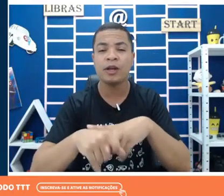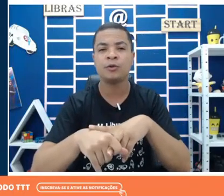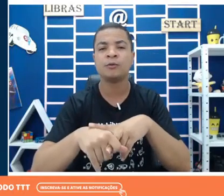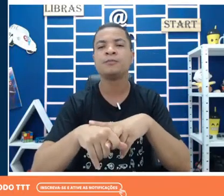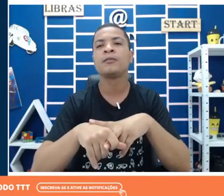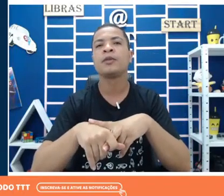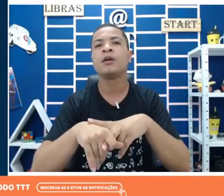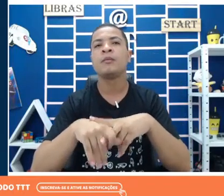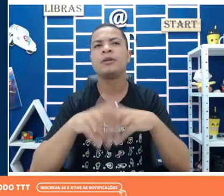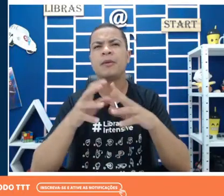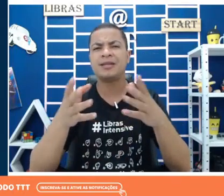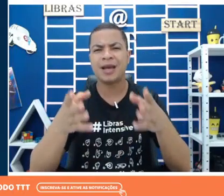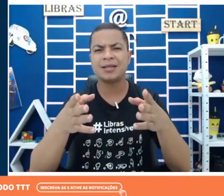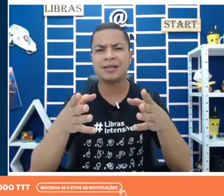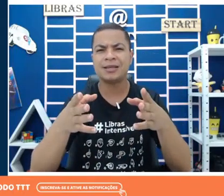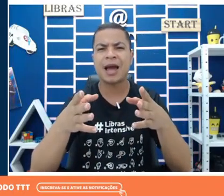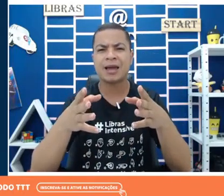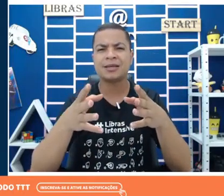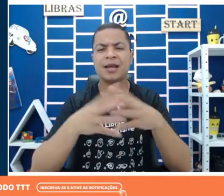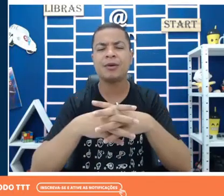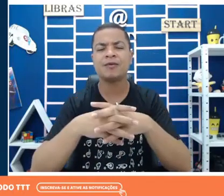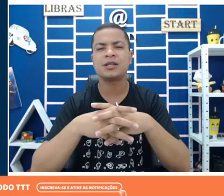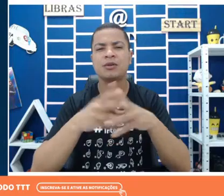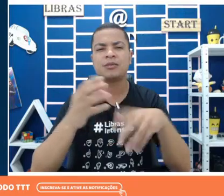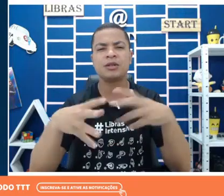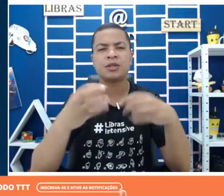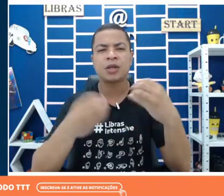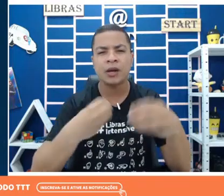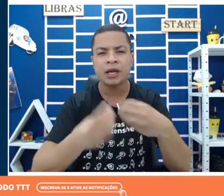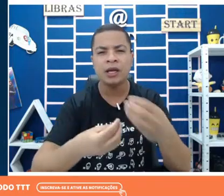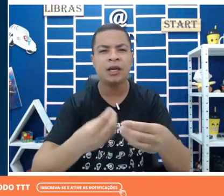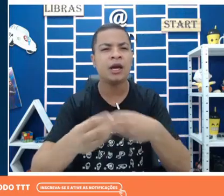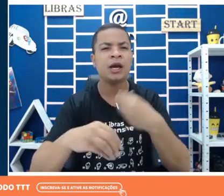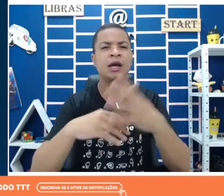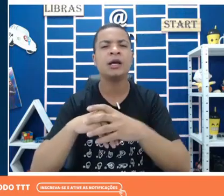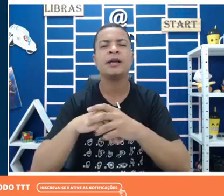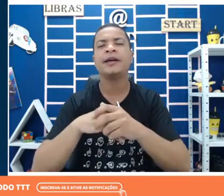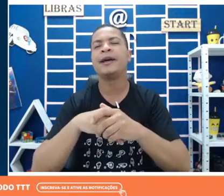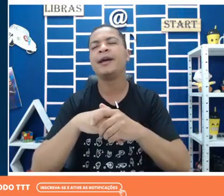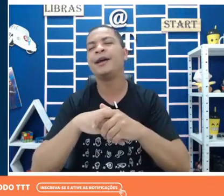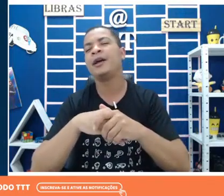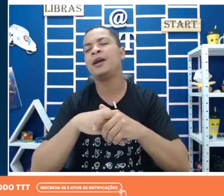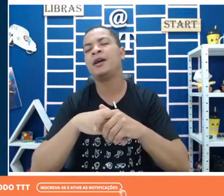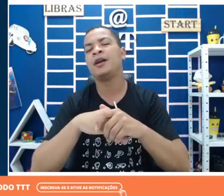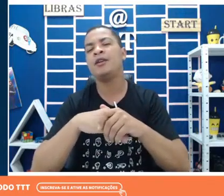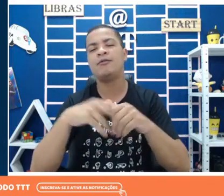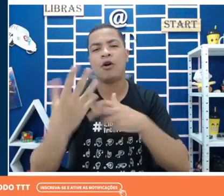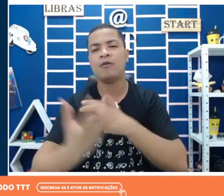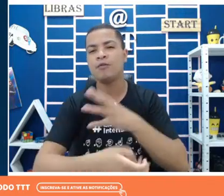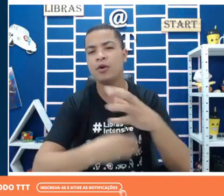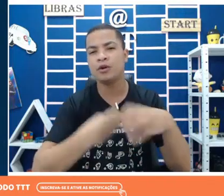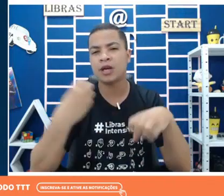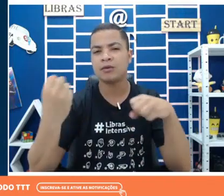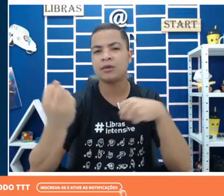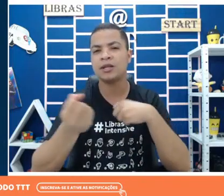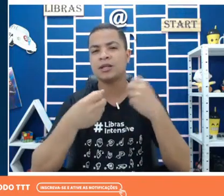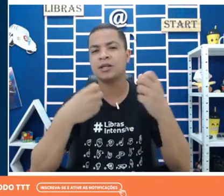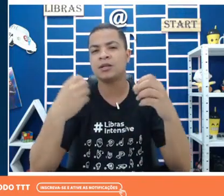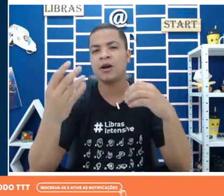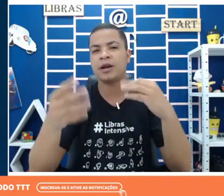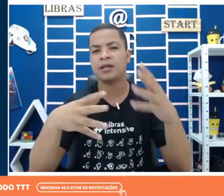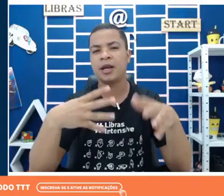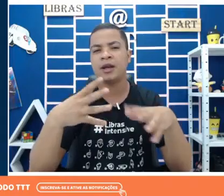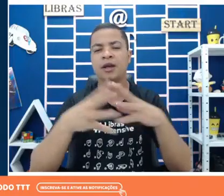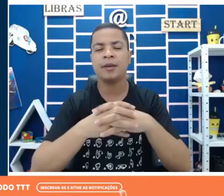ajuda muito. Principalmente séries iniciais, né? Porque você conta muita historinha, envolve muitos alunos